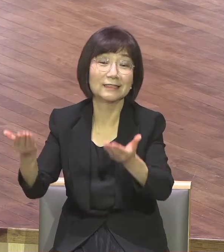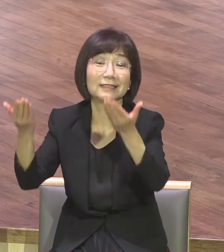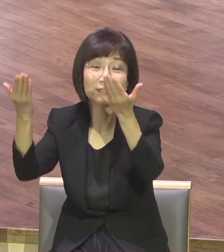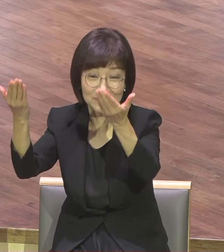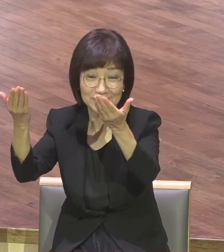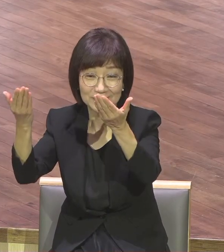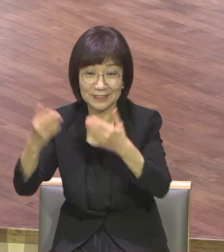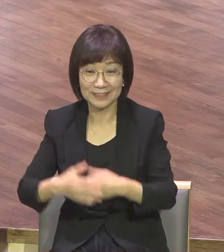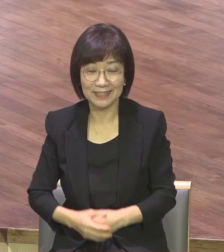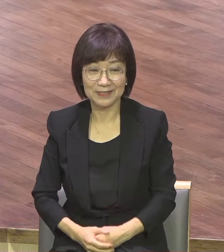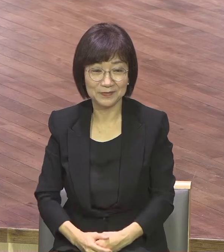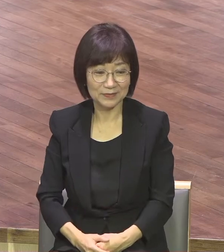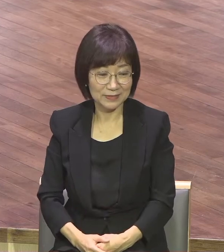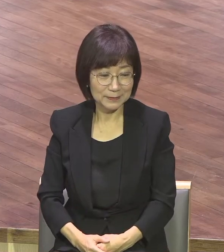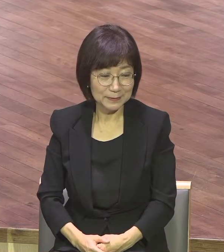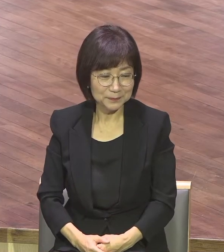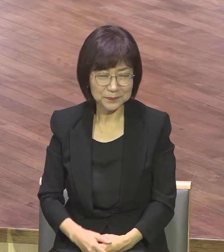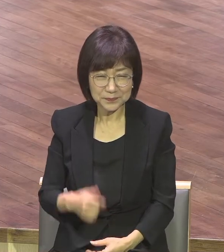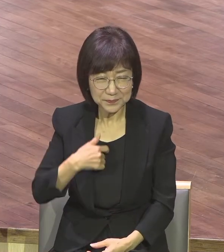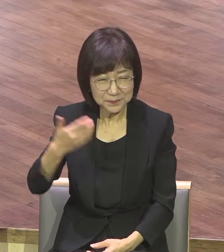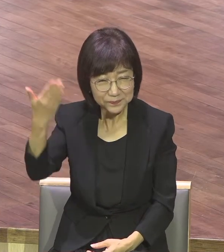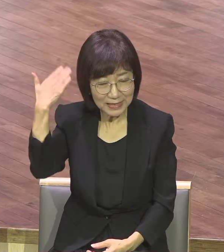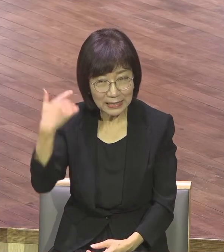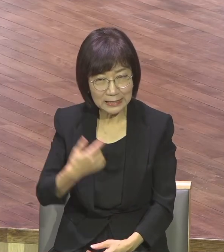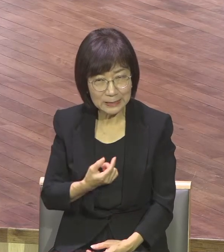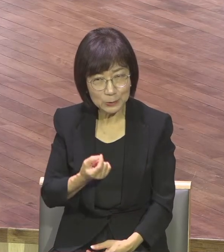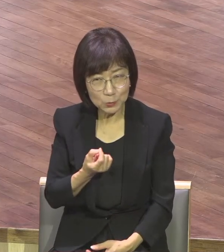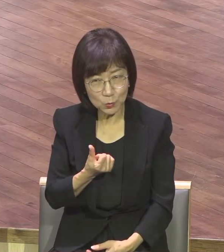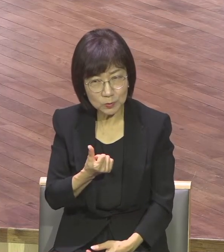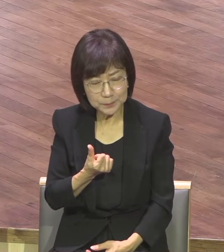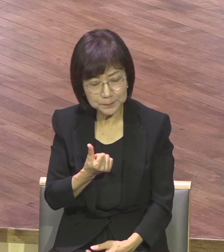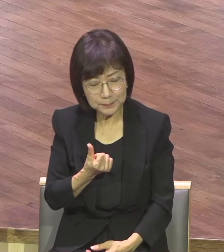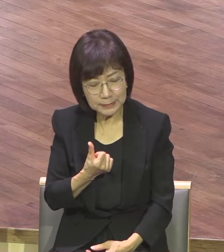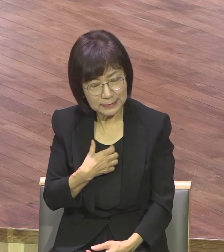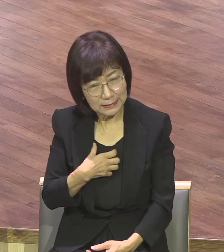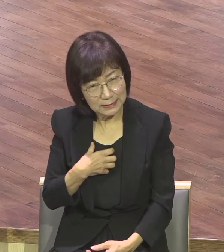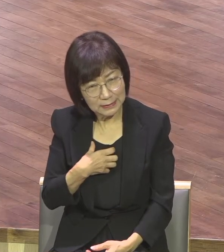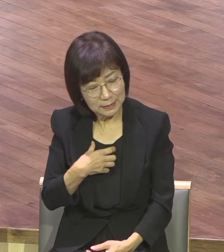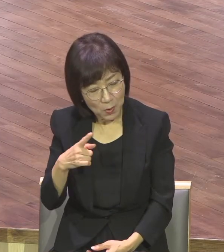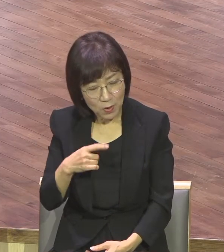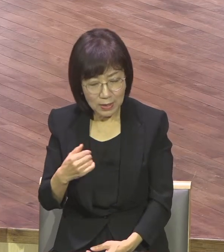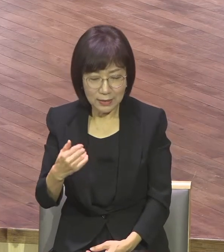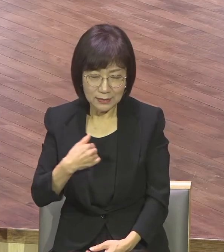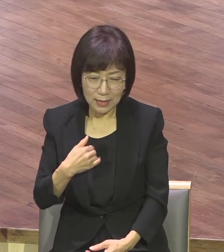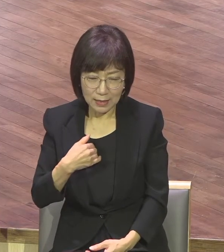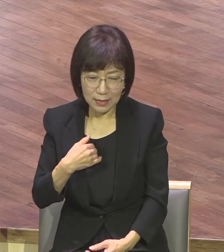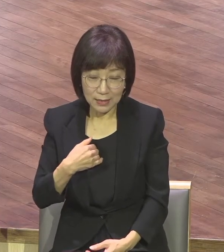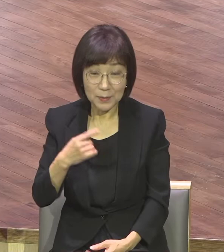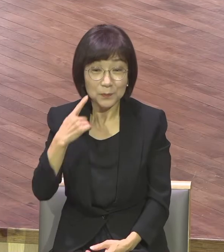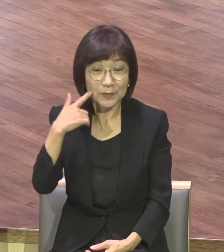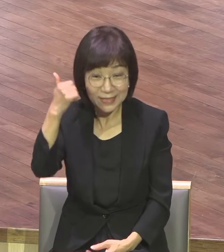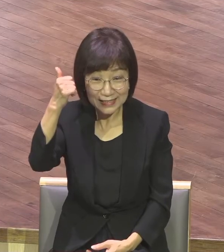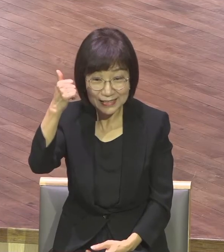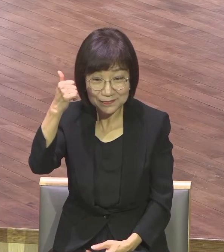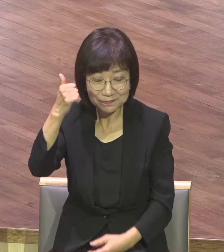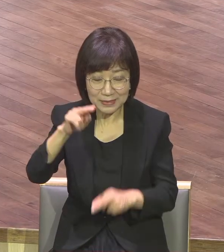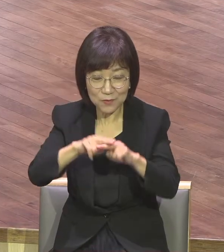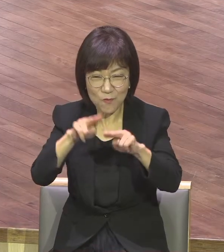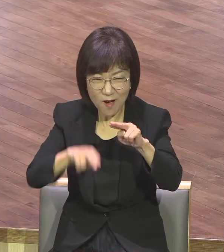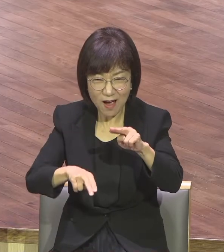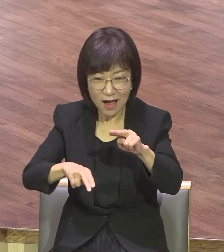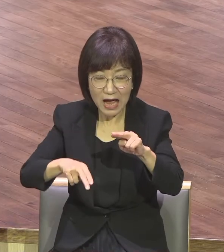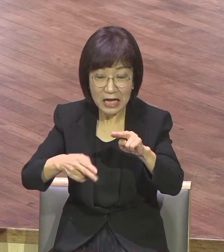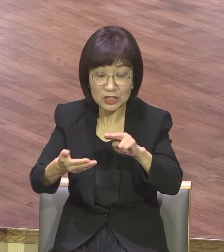마음에 좀 부신앙이 있었어요. 내가 이 심호할 동안에 이 교회가 헌당되어야 되는데 되겠나? 뭐